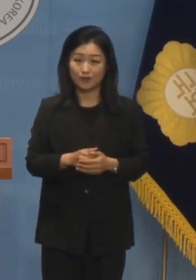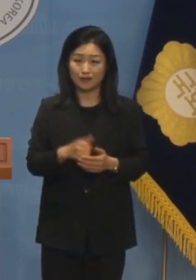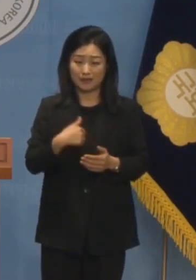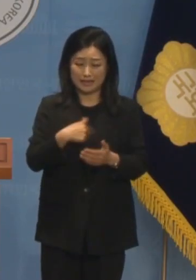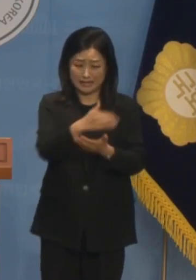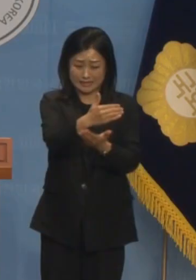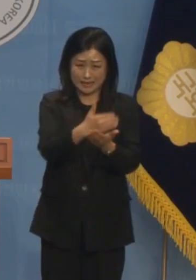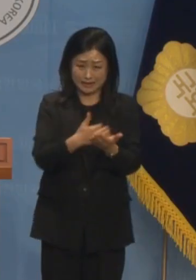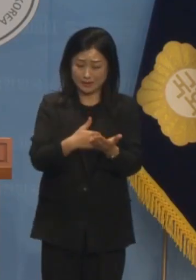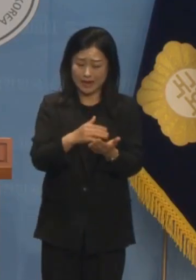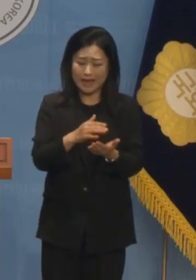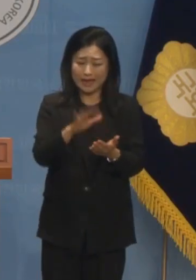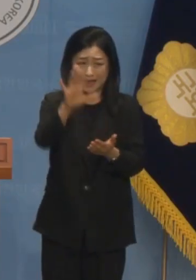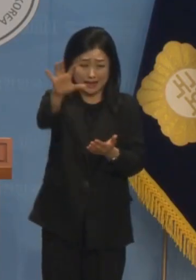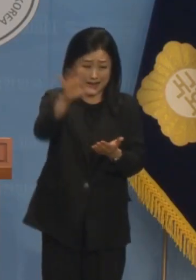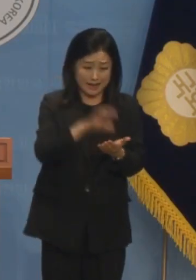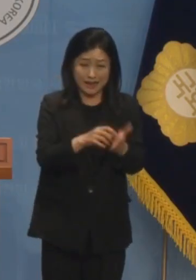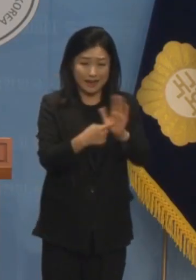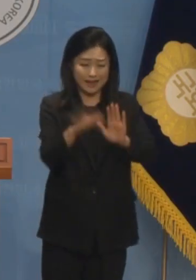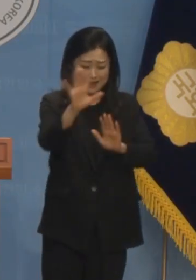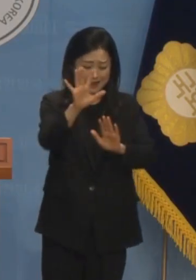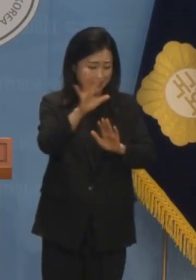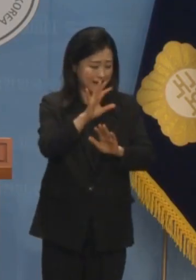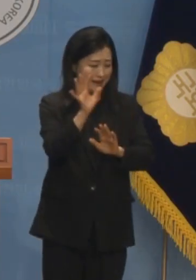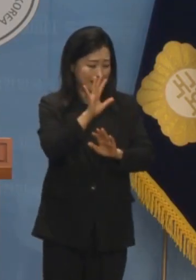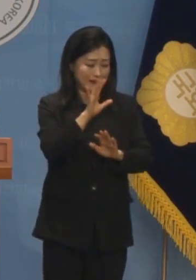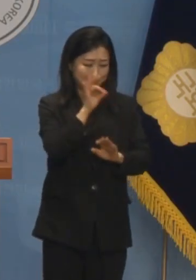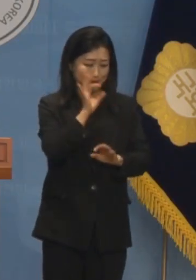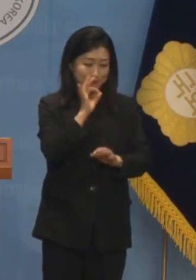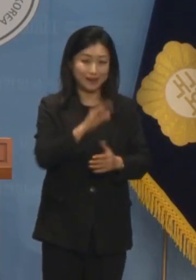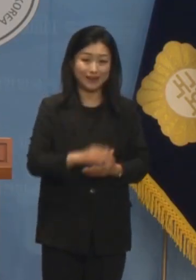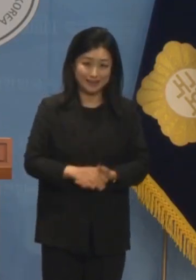이 논평에는 옮기지 않도록 하겠습니다.